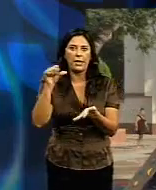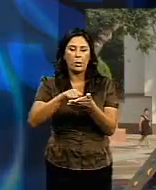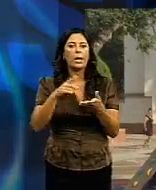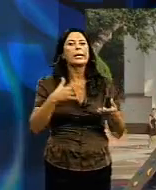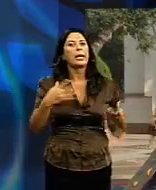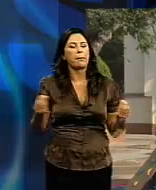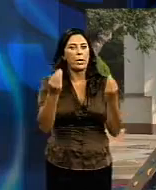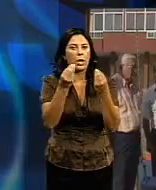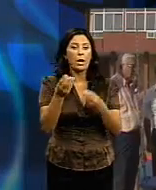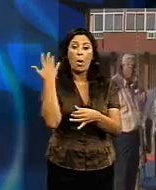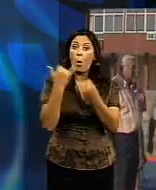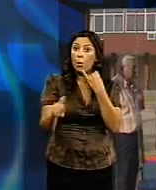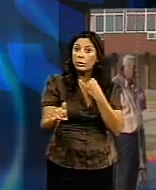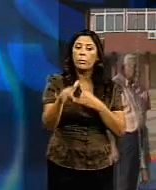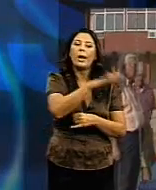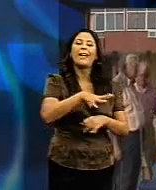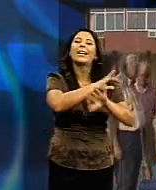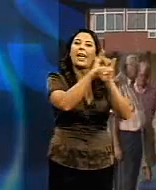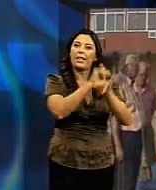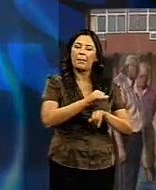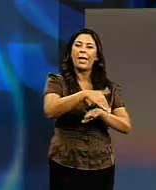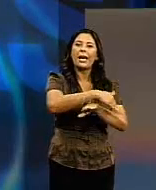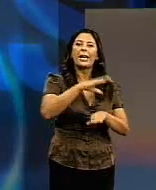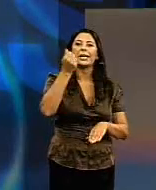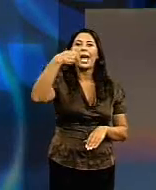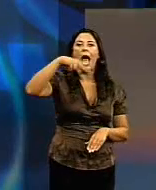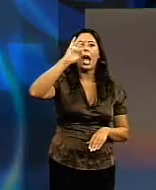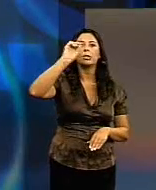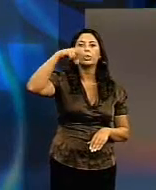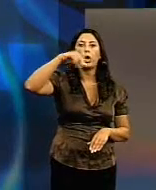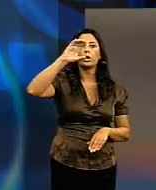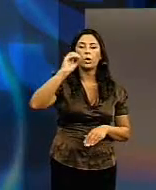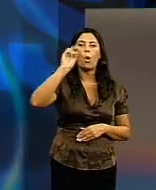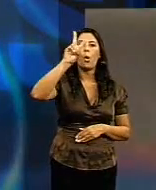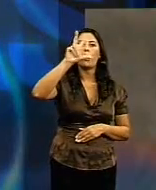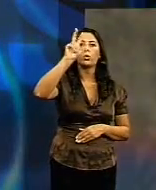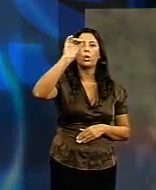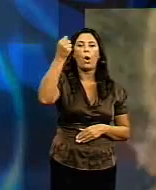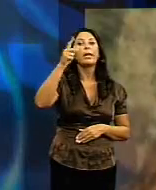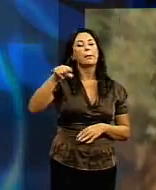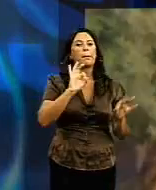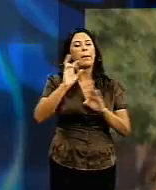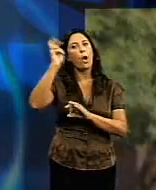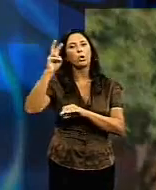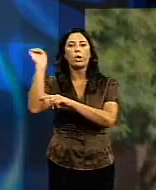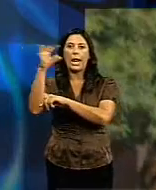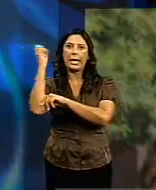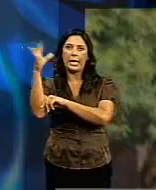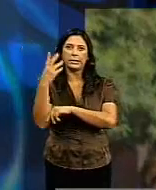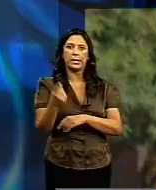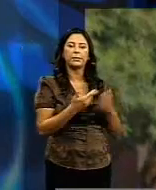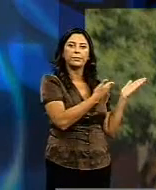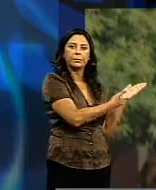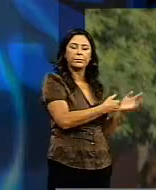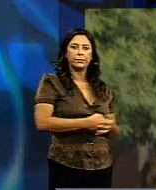estos parques se ha ultimado en la barriada de La Paz, en la calle Antonio Ulloa, y se remata uno más en La Caleta. Han sido más de 500.000 euros los que